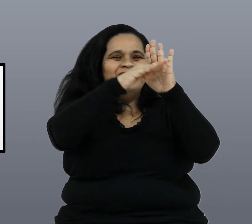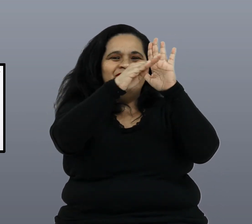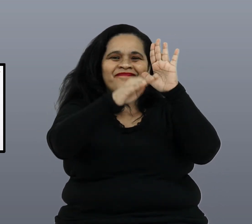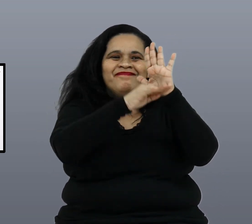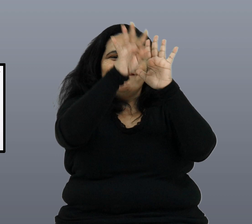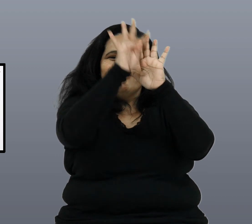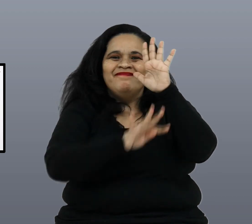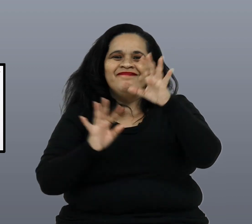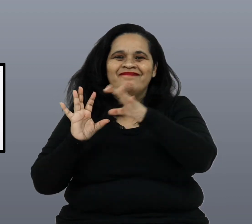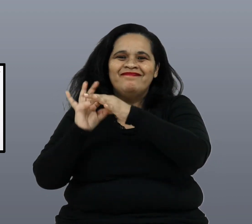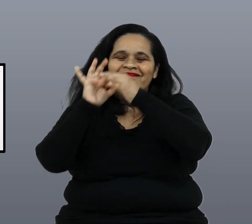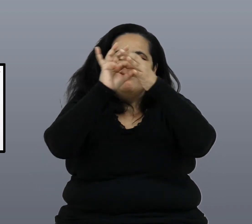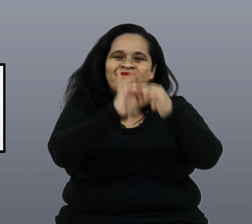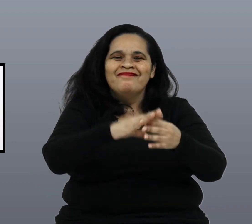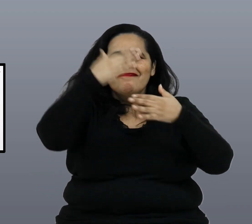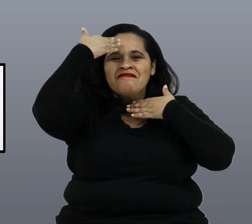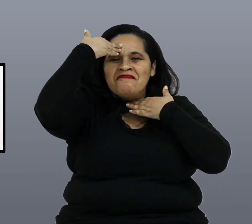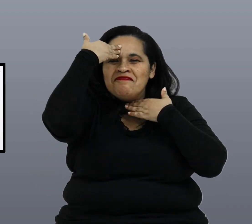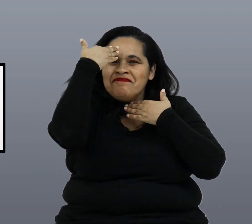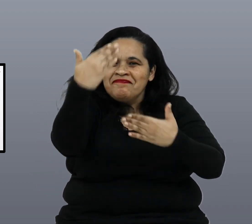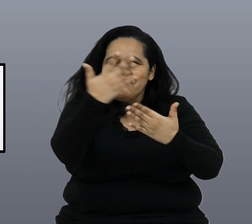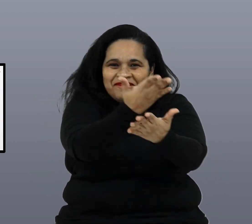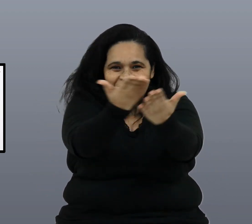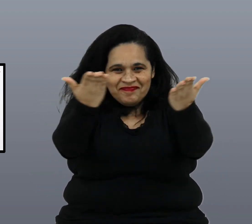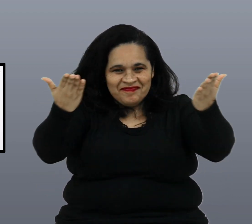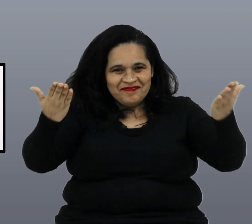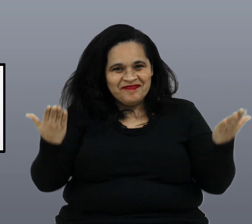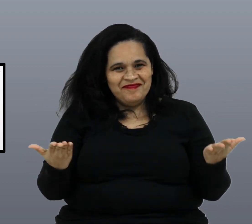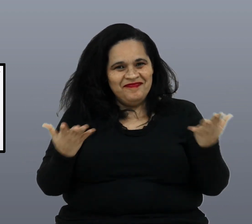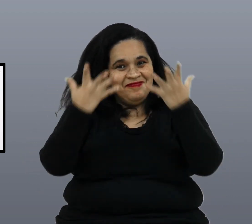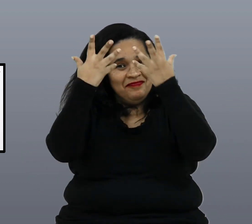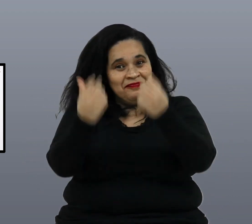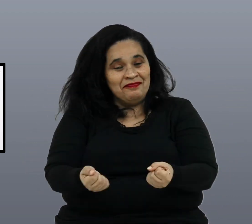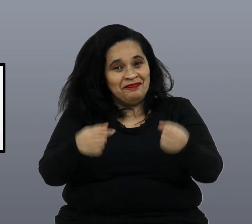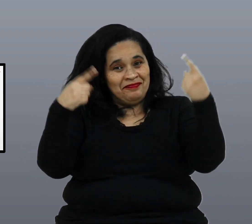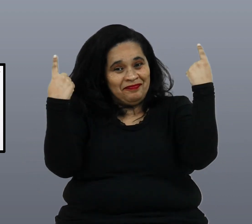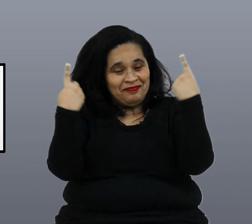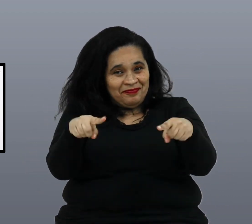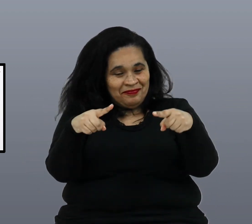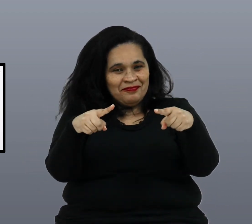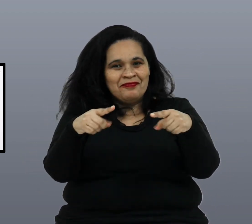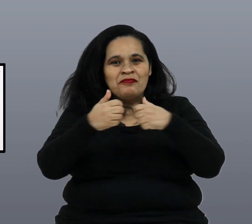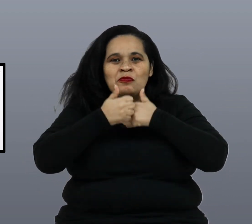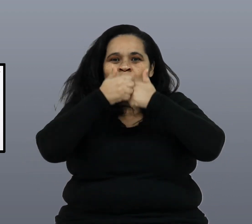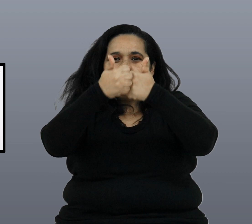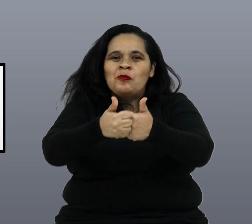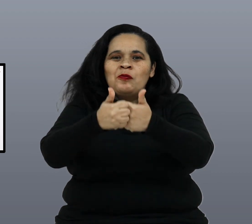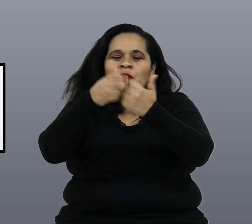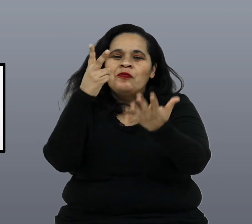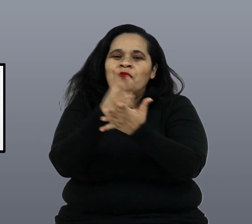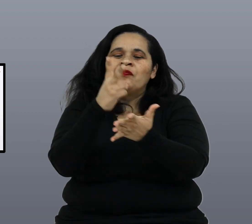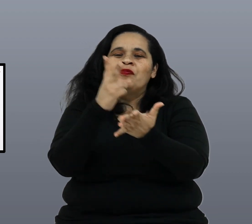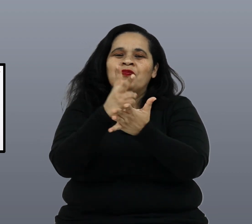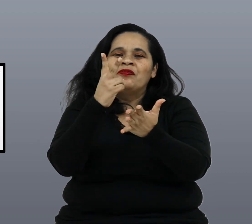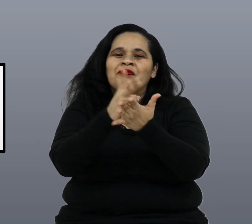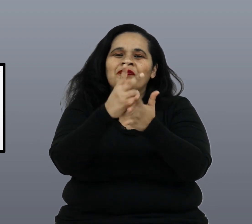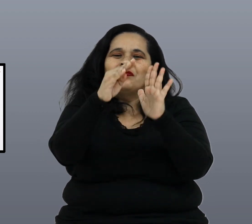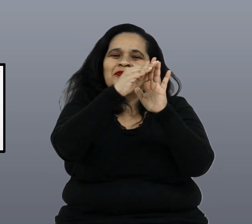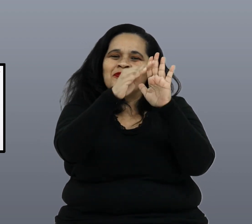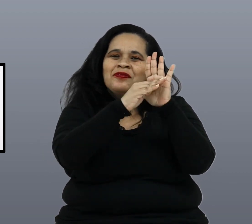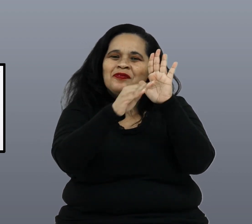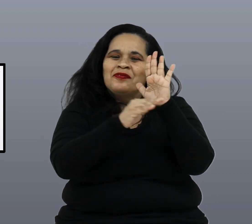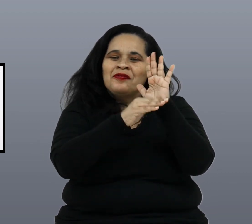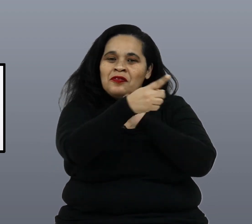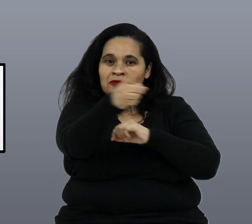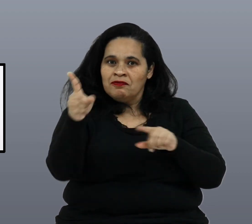gente agradece aí a todos os que aceitaram esse desafio e que têm acompanhado o nosso programa. O desafio continua.